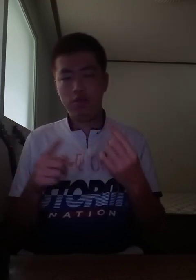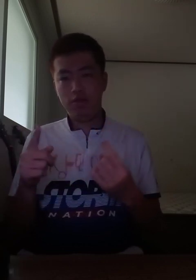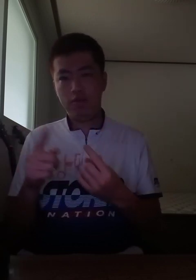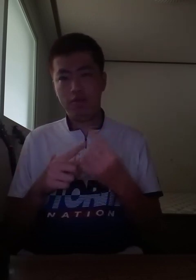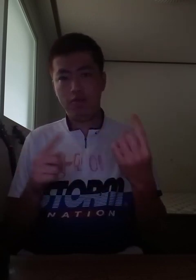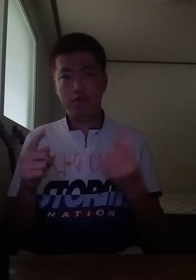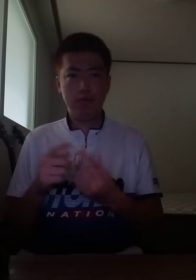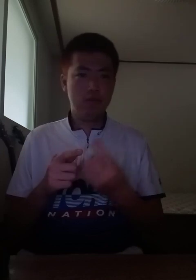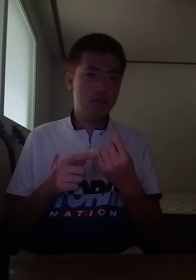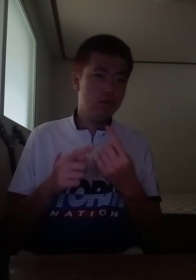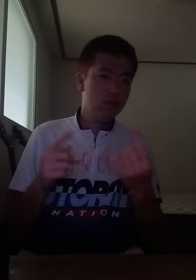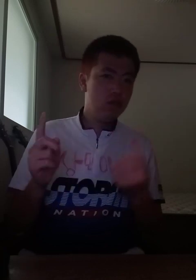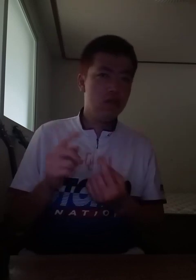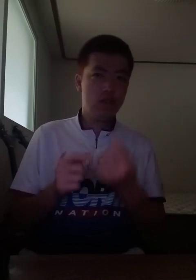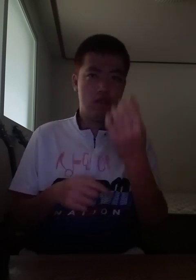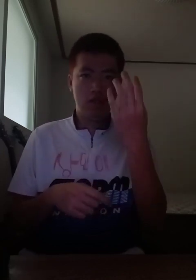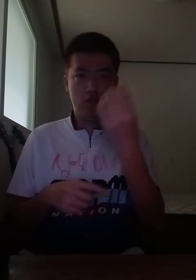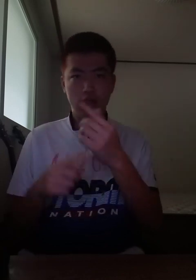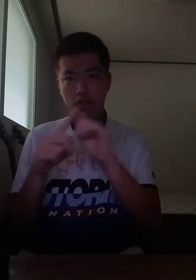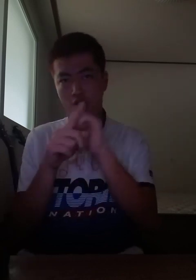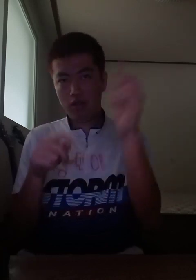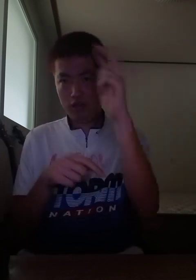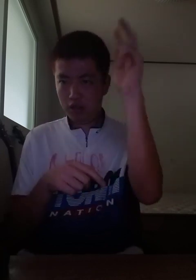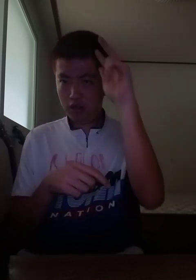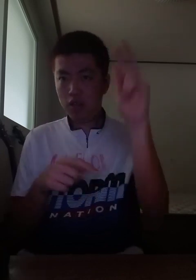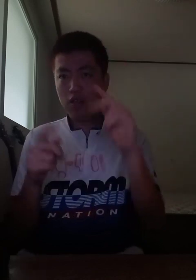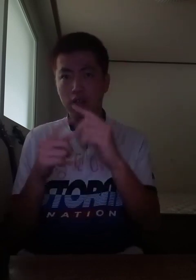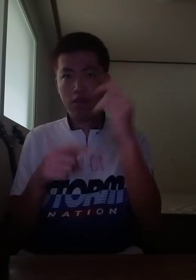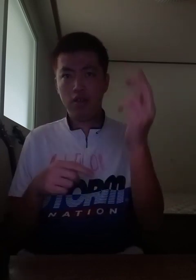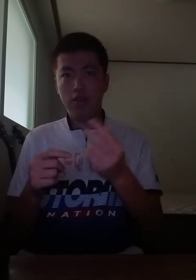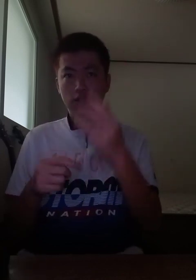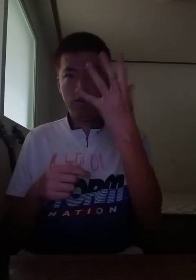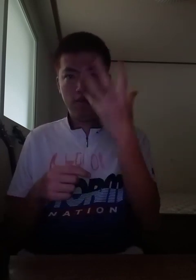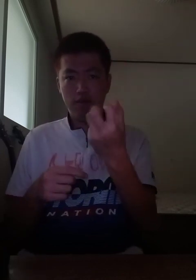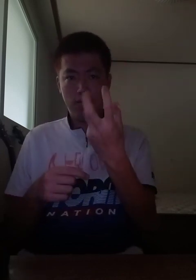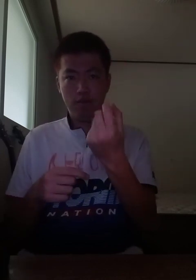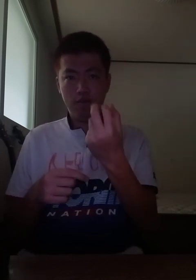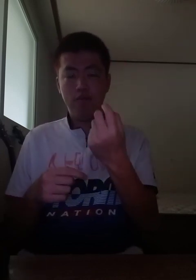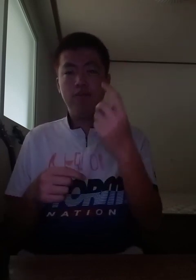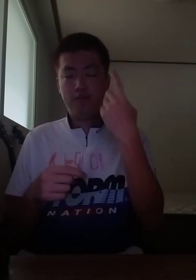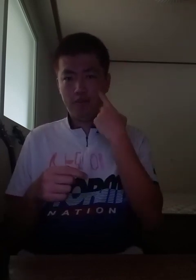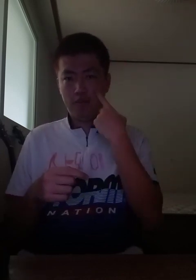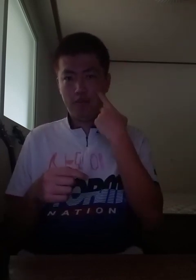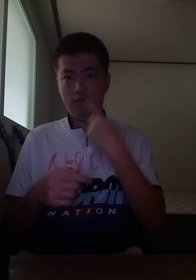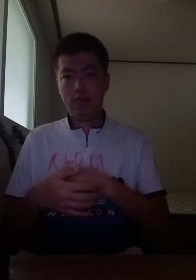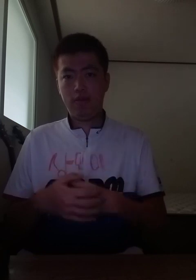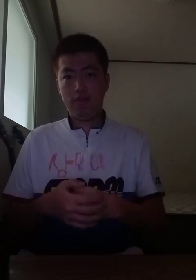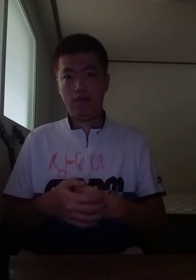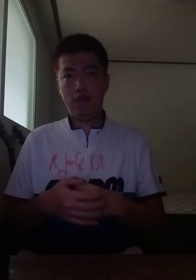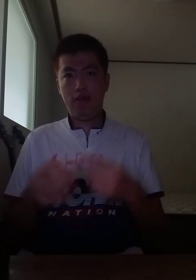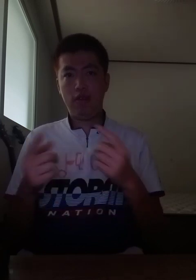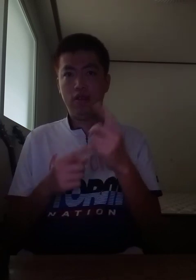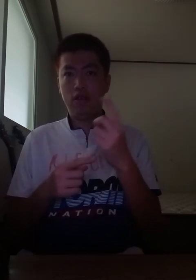모든 공원 화장실에 순찰차가 즉시 출동할 수 있는 비상벨이 설치된다고 합니다. 한동호